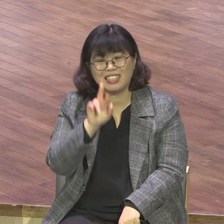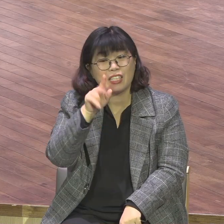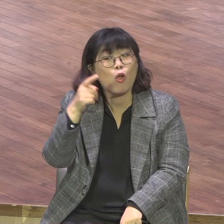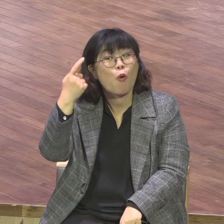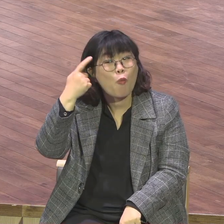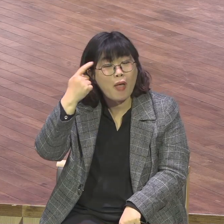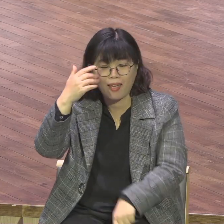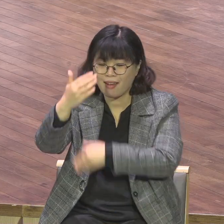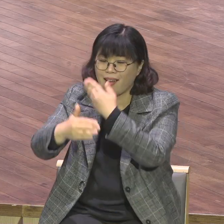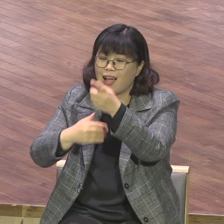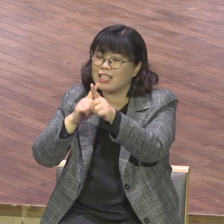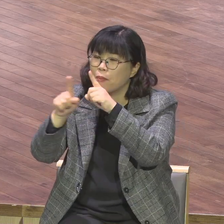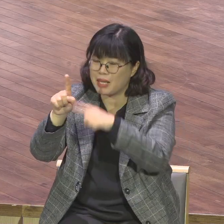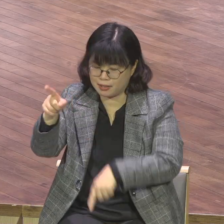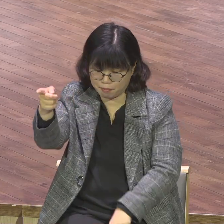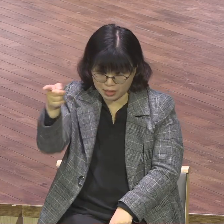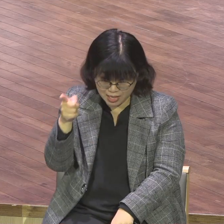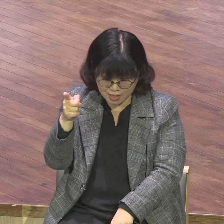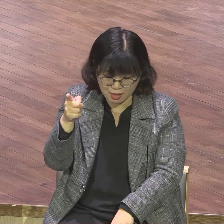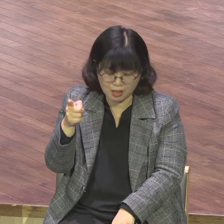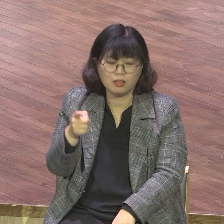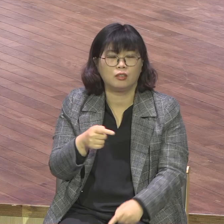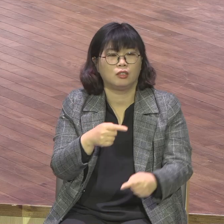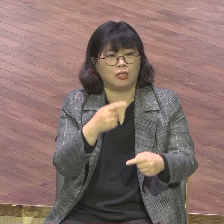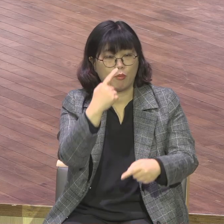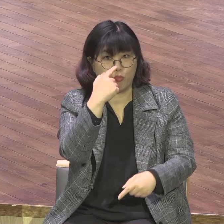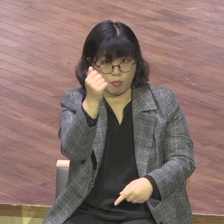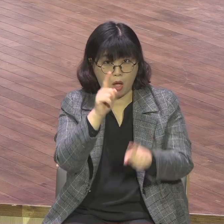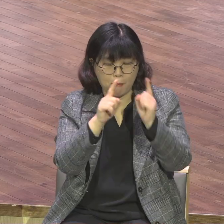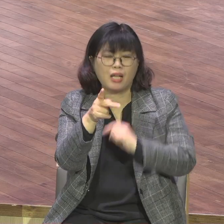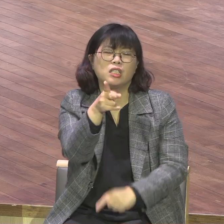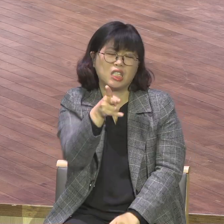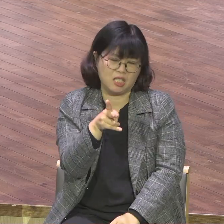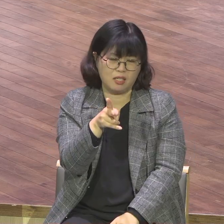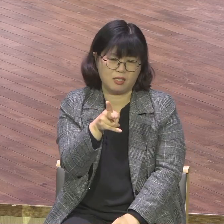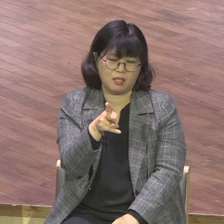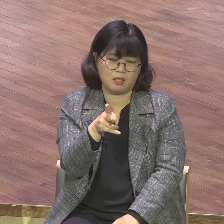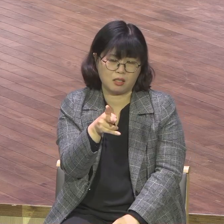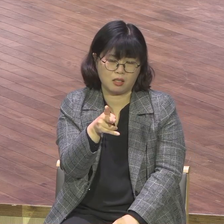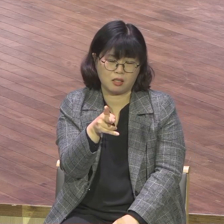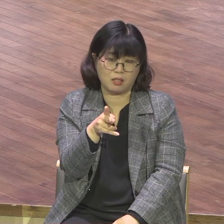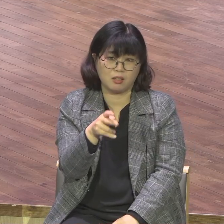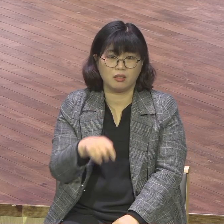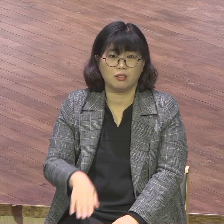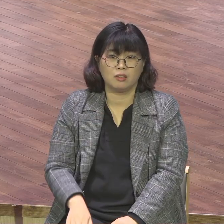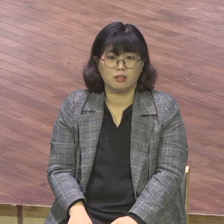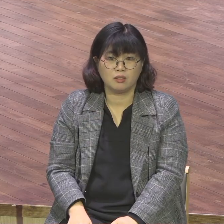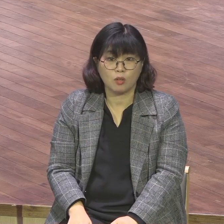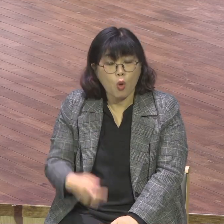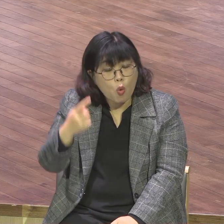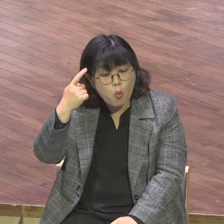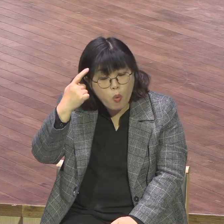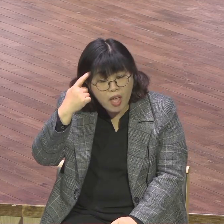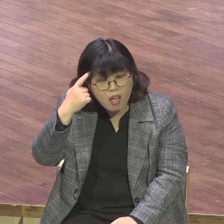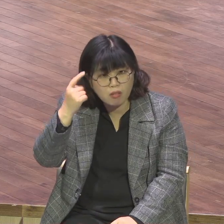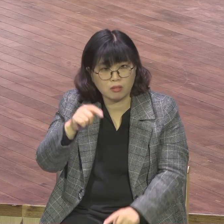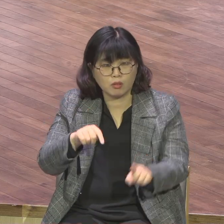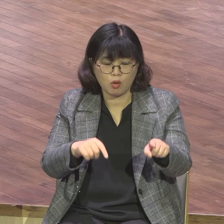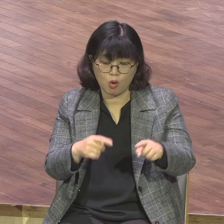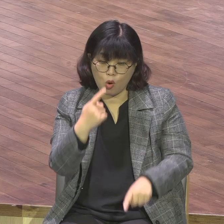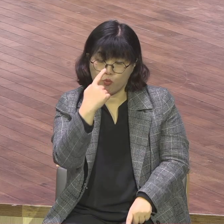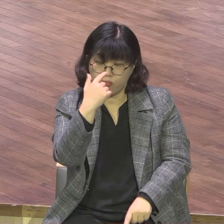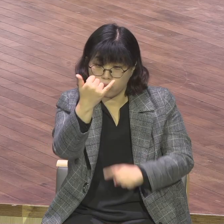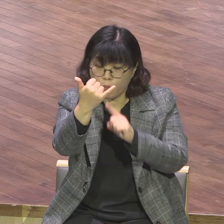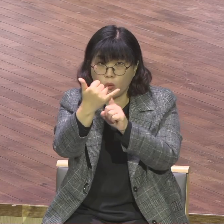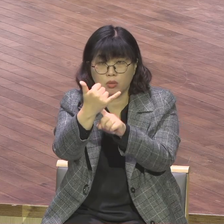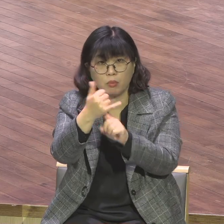믿는 믿어야 될 사람이 부모가 돌아가실 때까지 부모가 어디에 돌아갑니까? 지옥 가면 돼, 지옥. 아시겠어요?